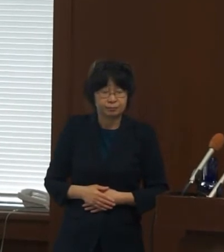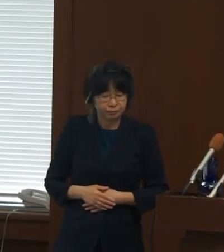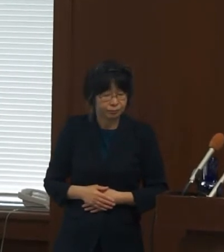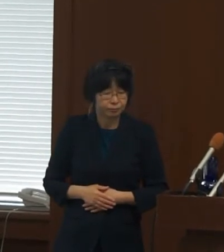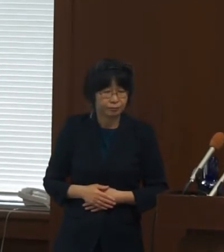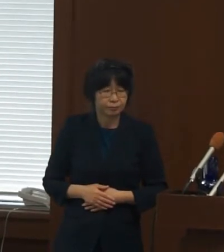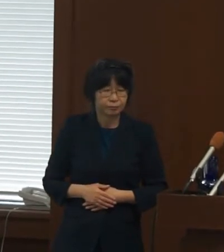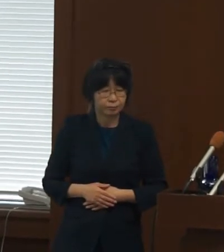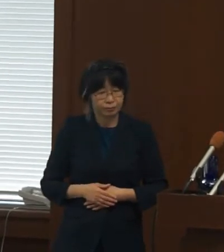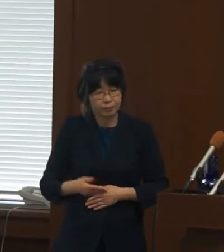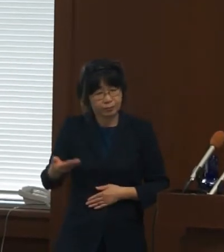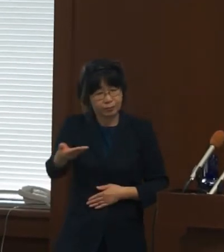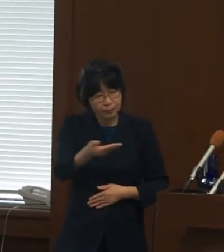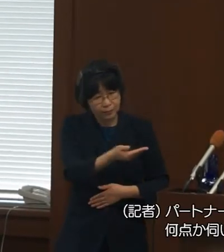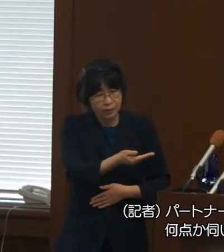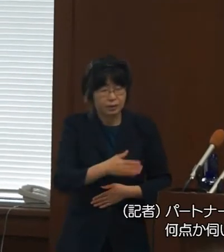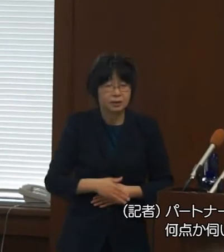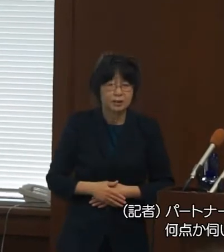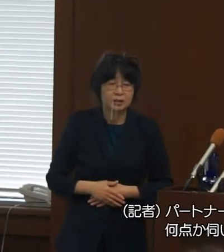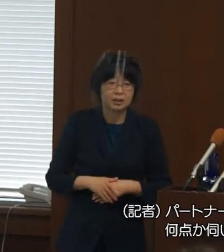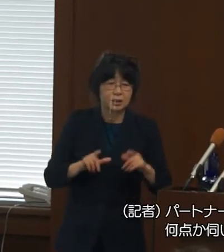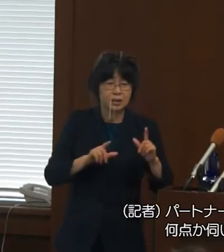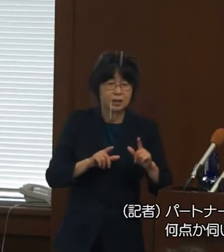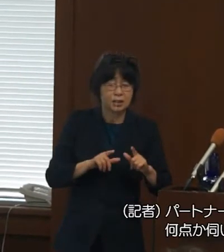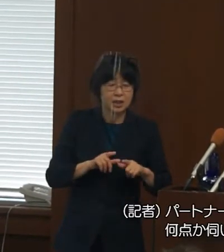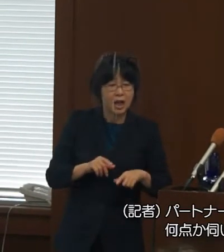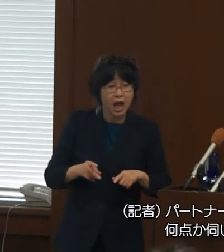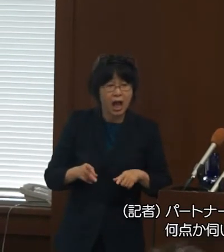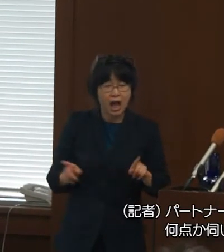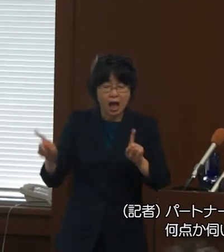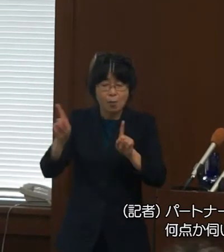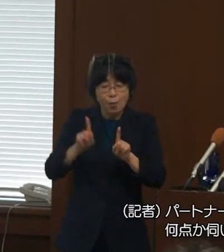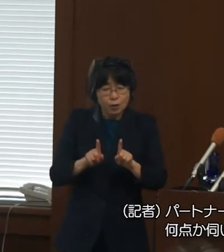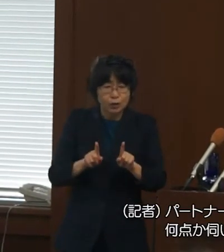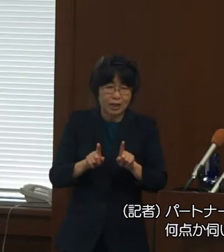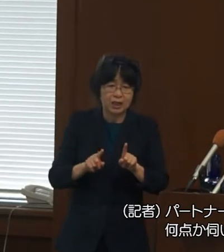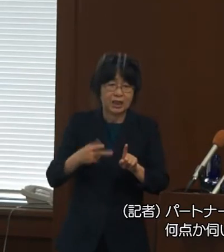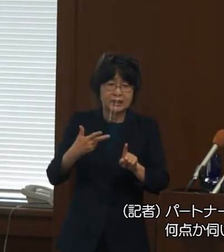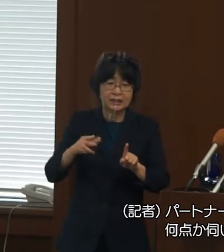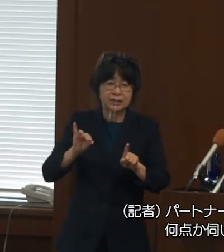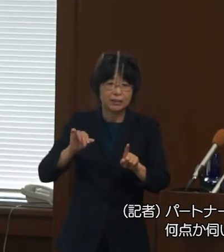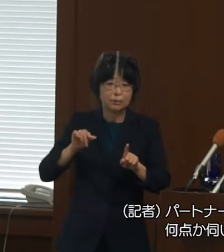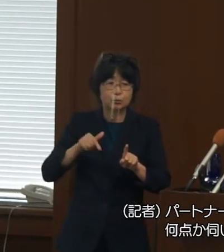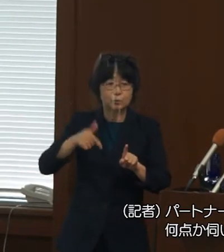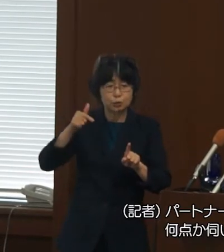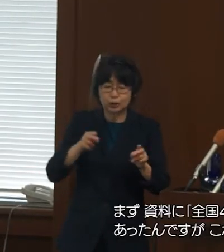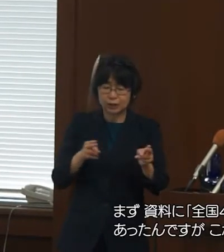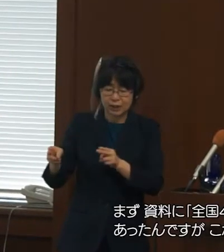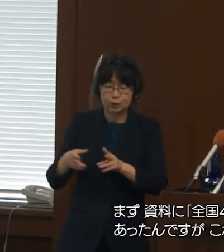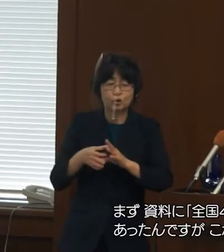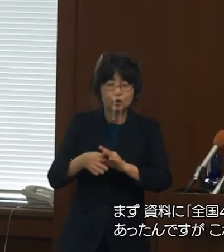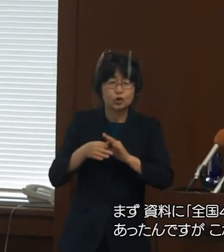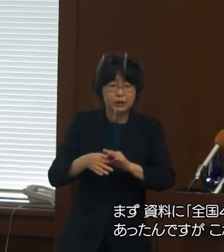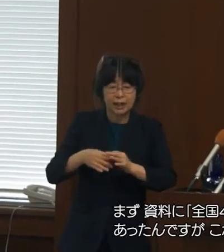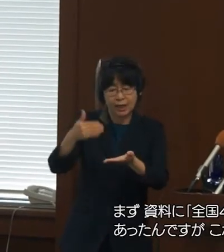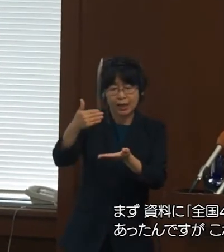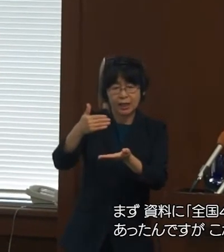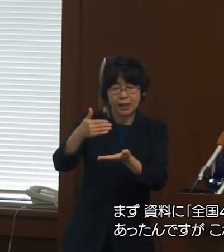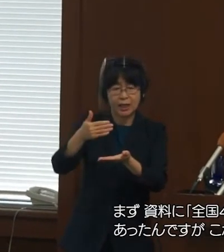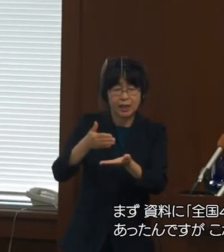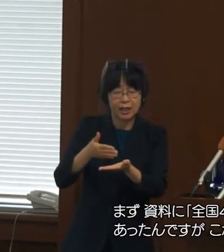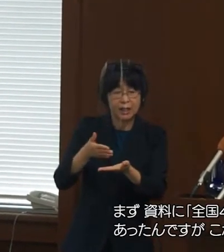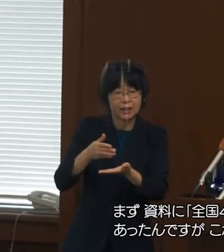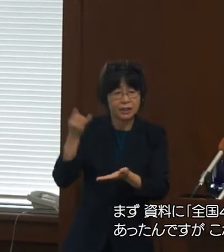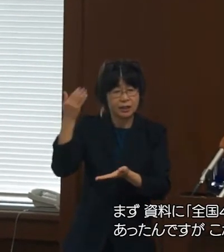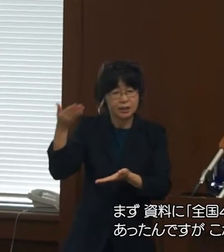ございます。管理者の時事通信です。パートナーシップ制度について、何点か伺いたいんですけれども、まずはすみません、資料に